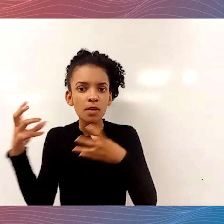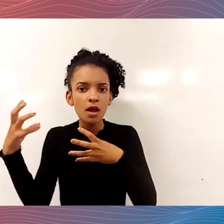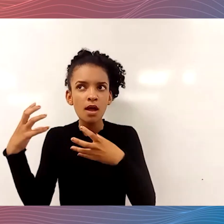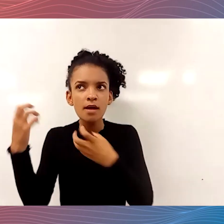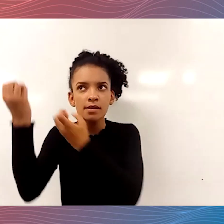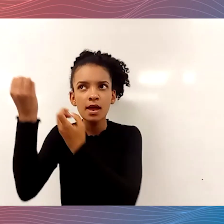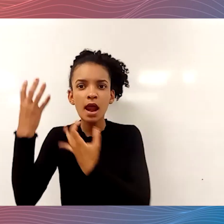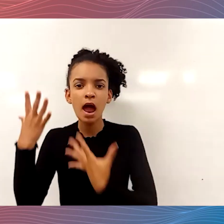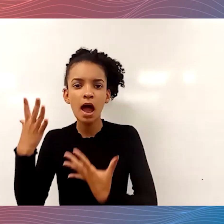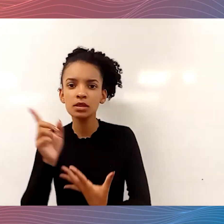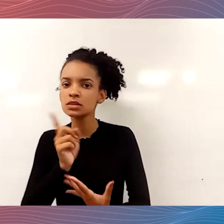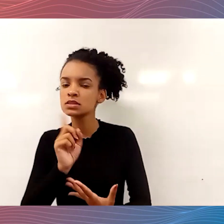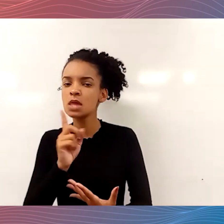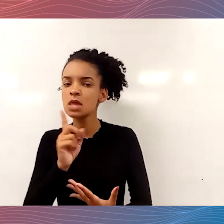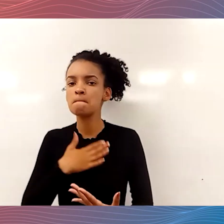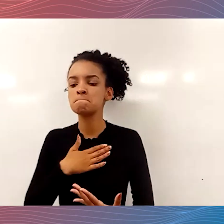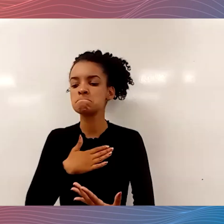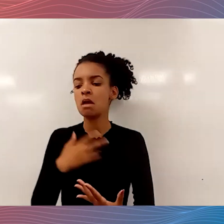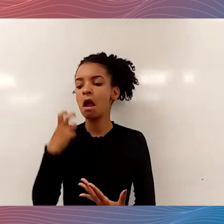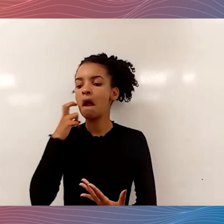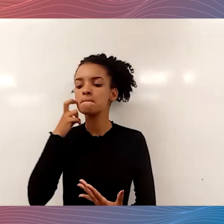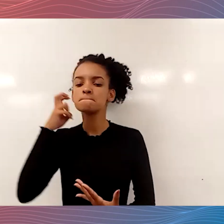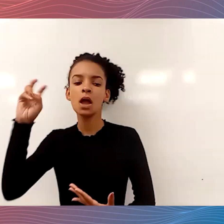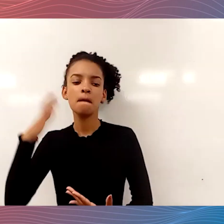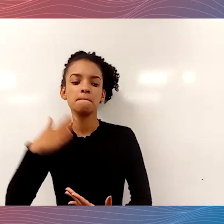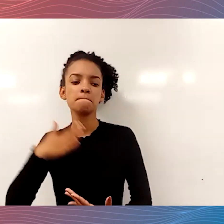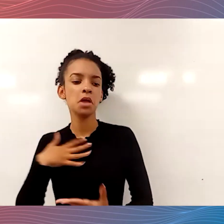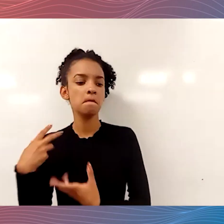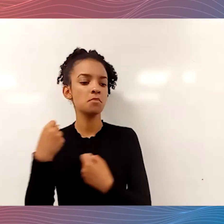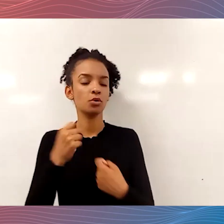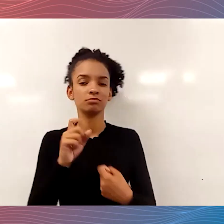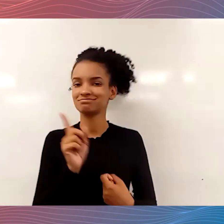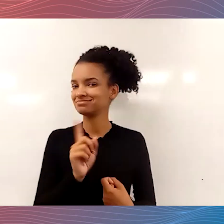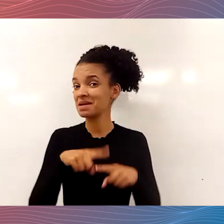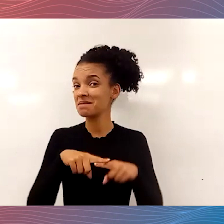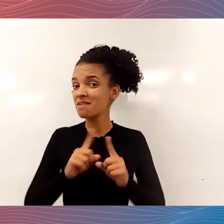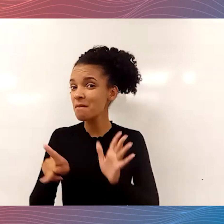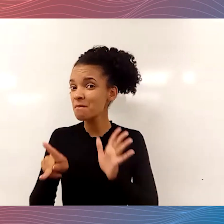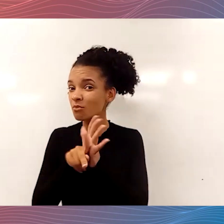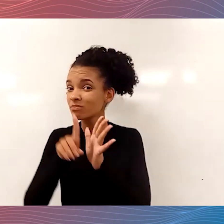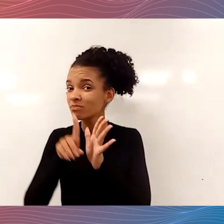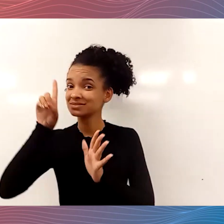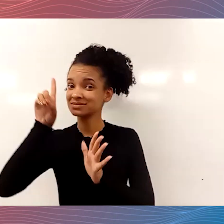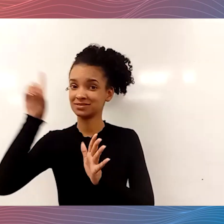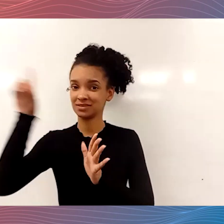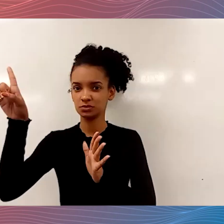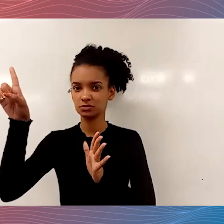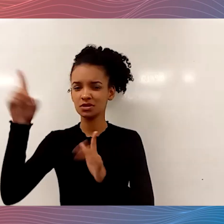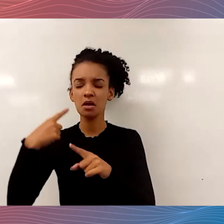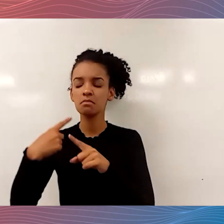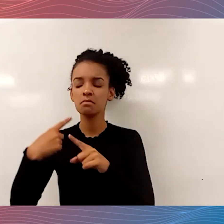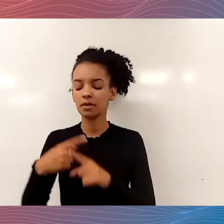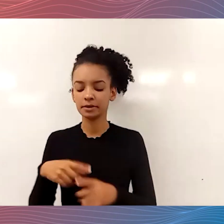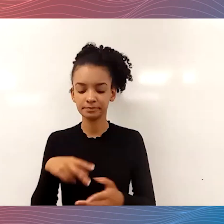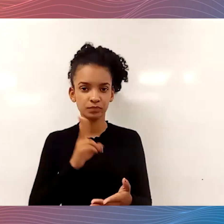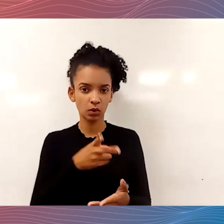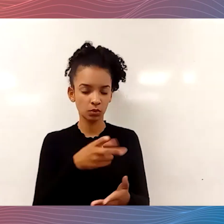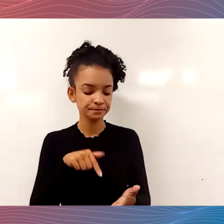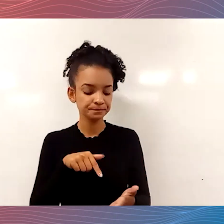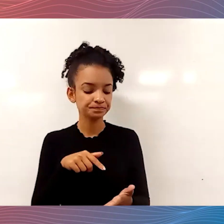a força do poder de Deus. A mim, o menor de todos os santos, me foi dada